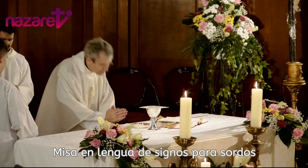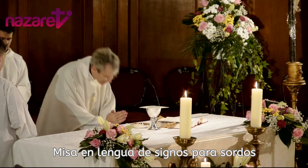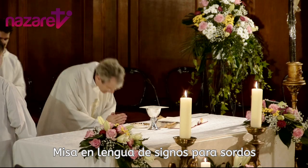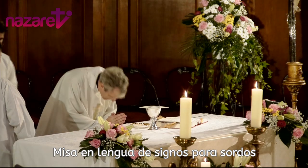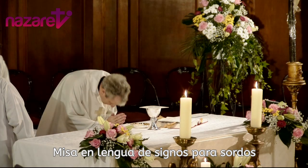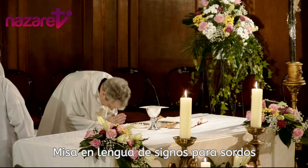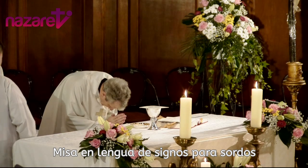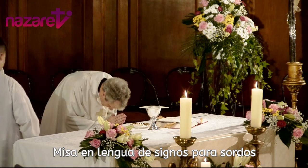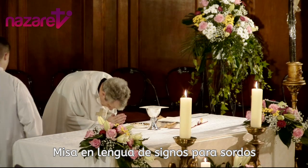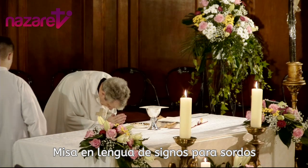humilde.